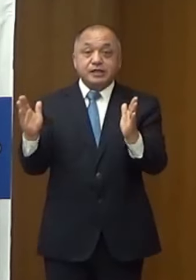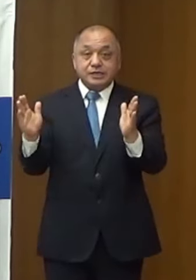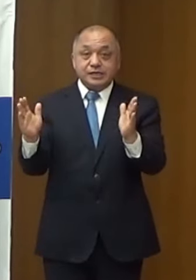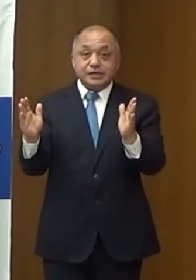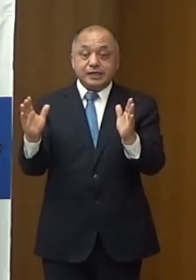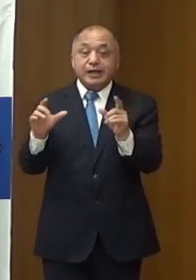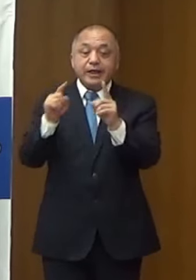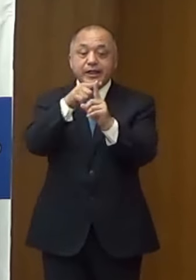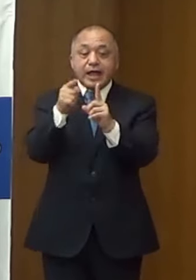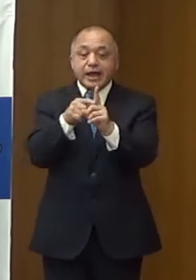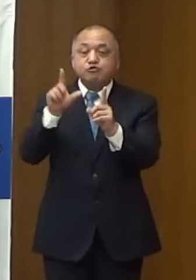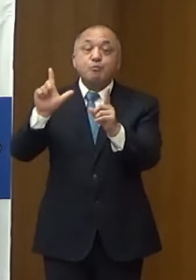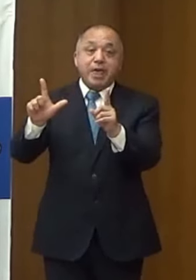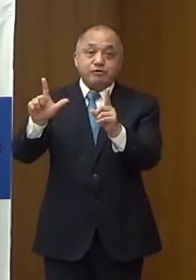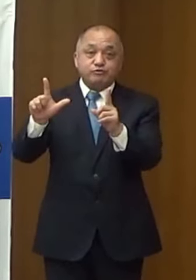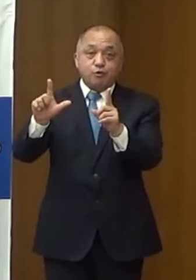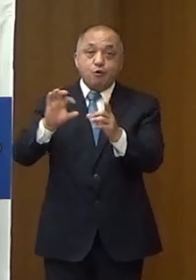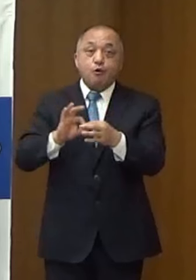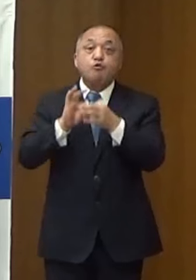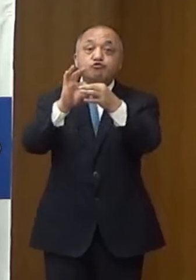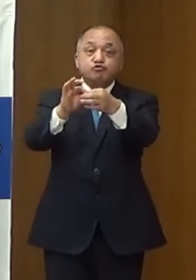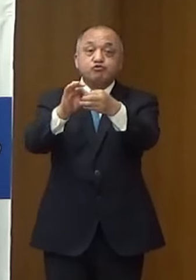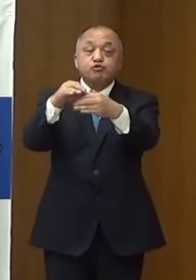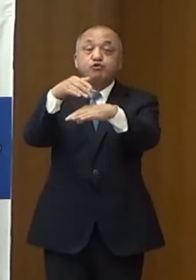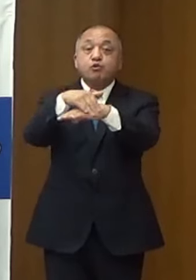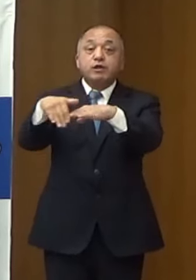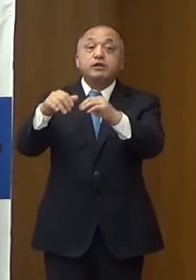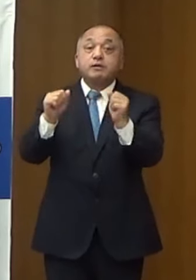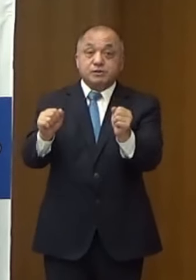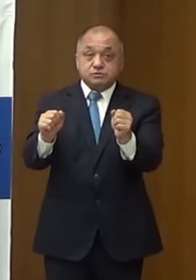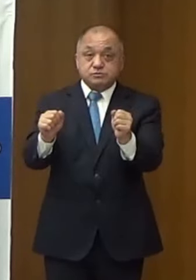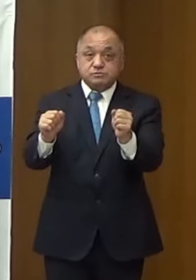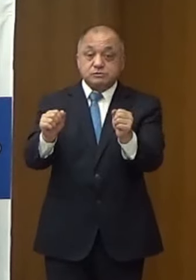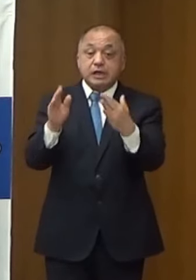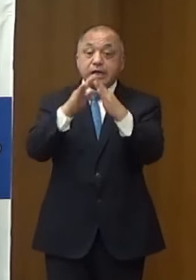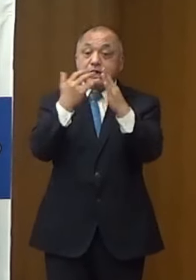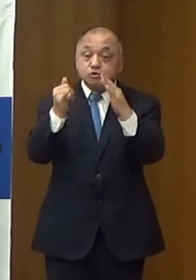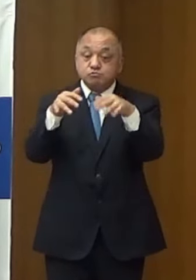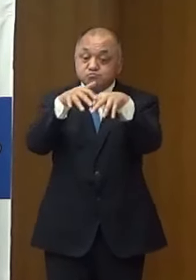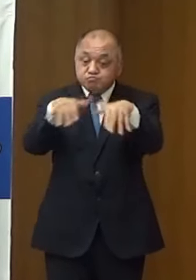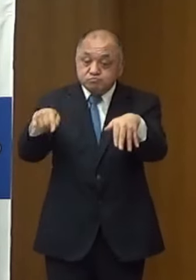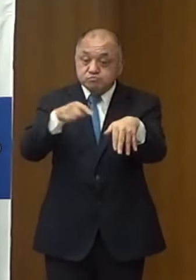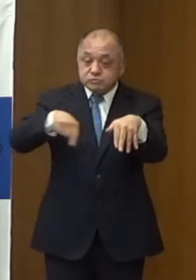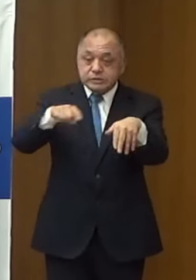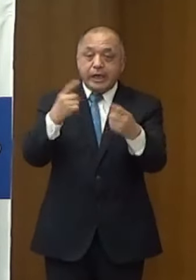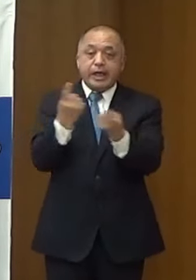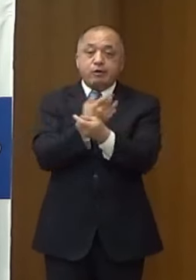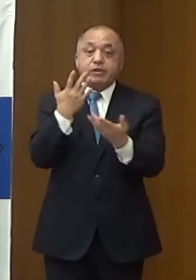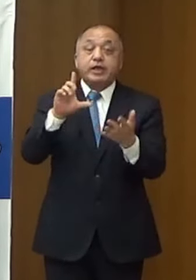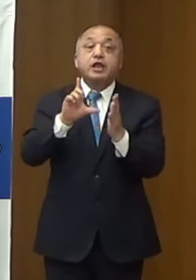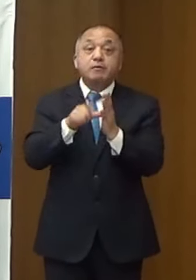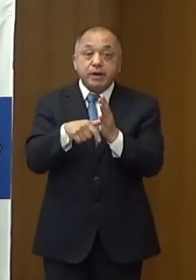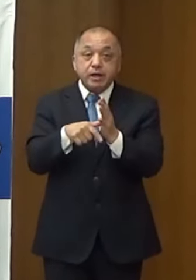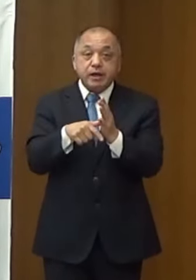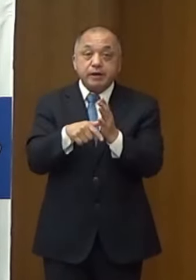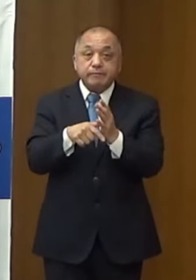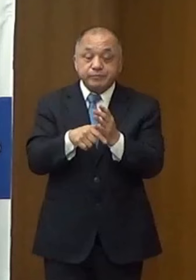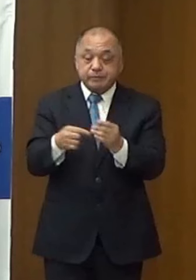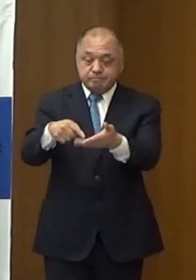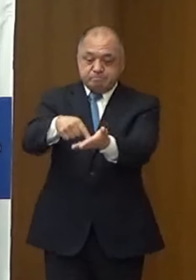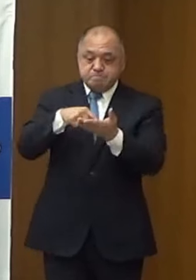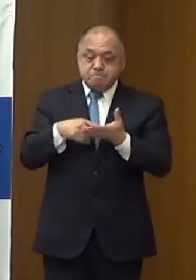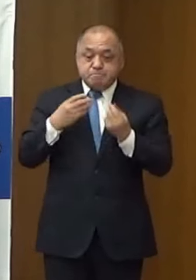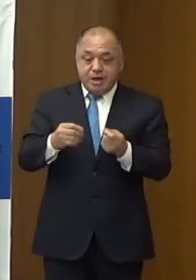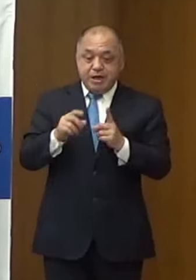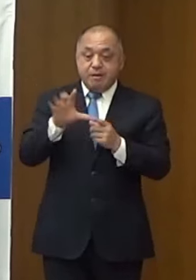トメールをお届けする予定であります。家族構成に変更がなければそちらお手元に届きました